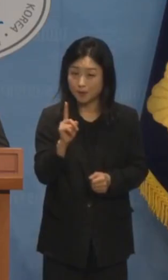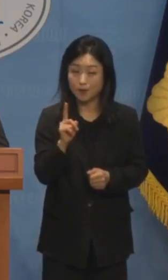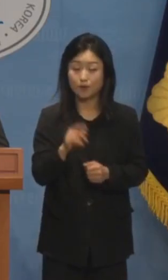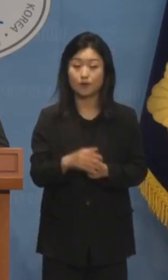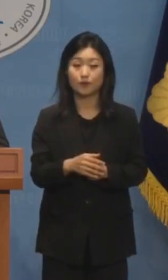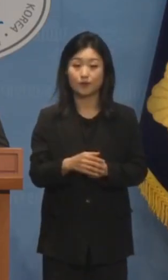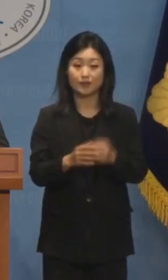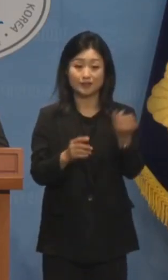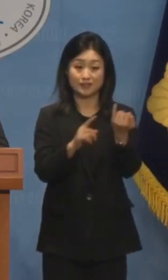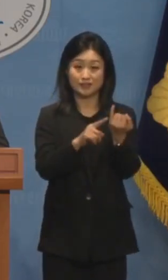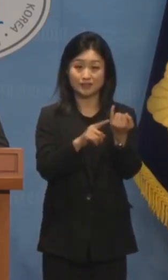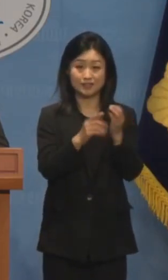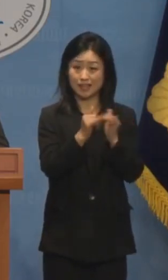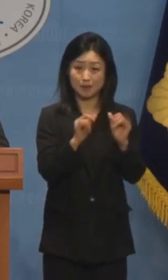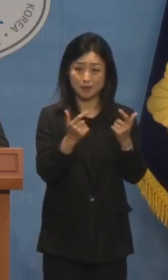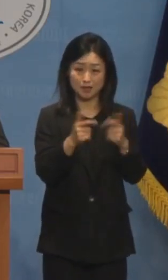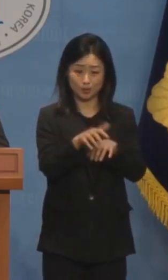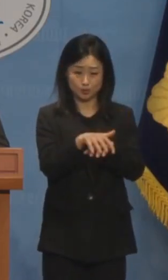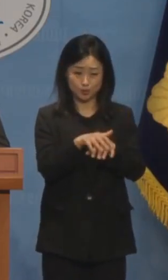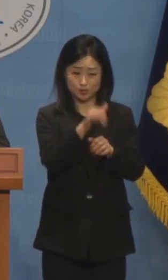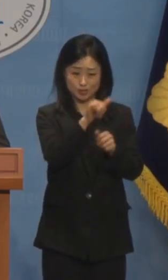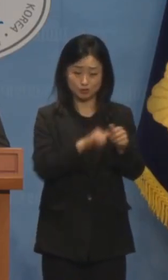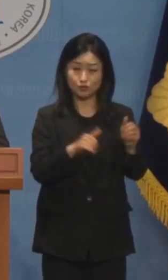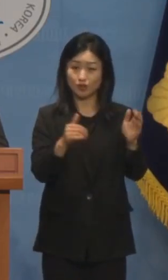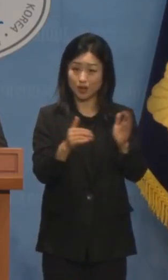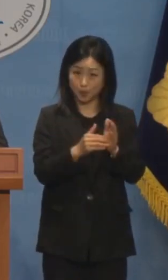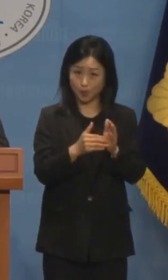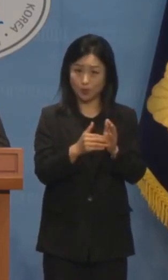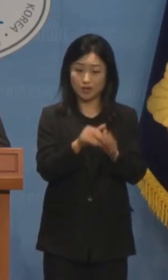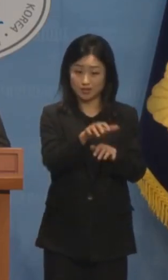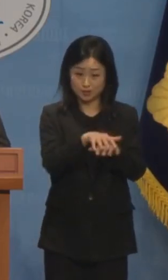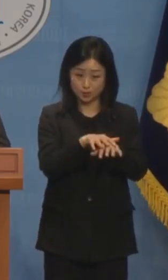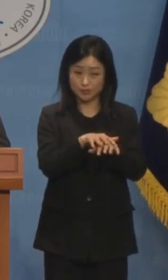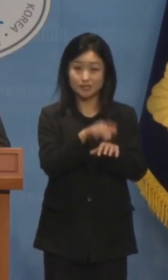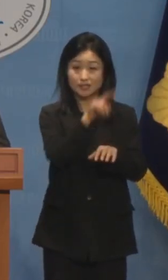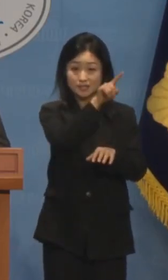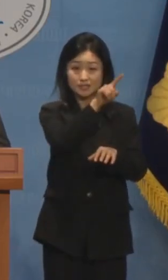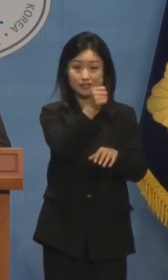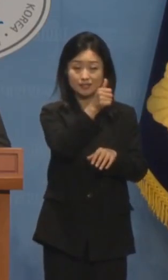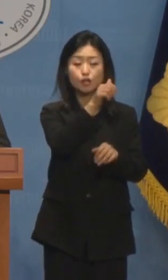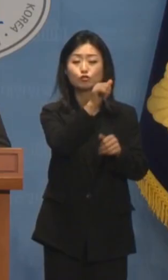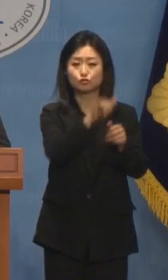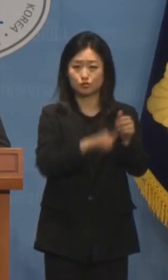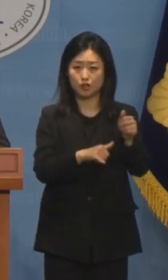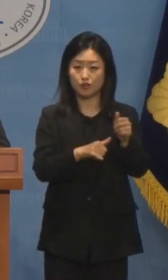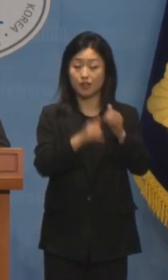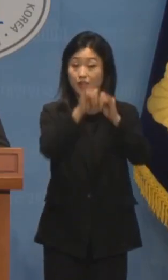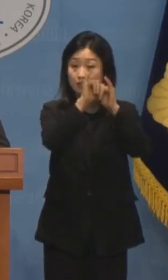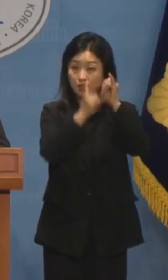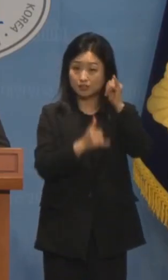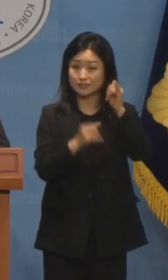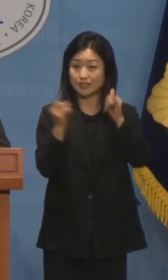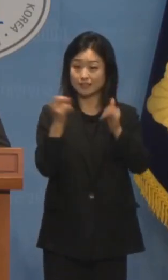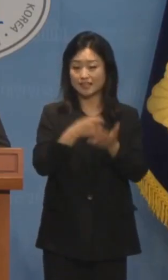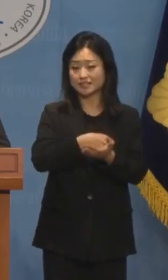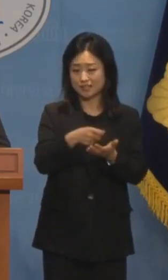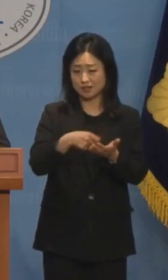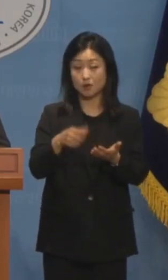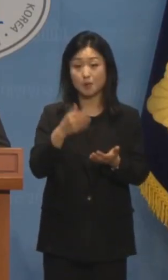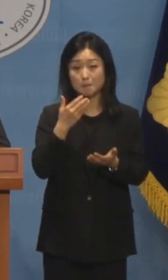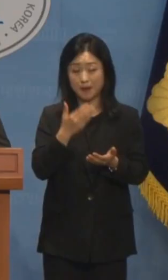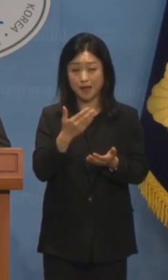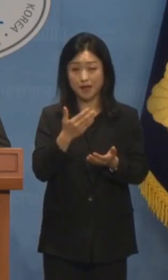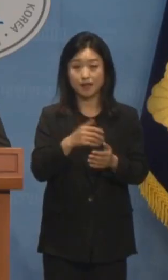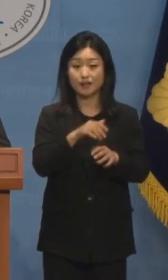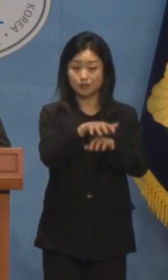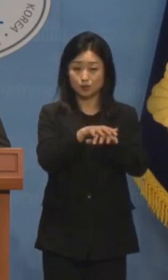그는 사람이 아니라 조직에 충성했고 이제 그 조직은 그에게 충성한다. 훗날 역사는 다시 기록할 것이다.